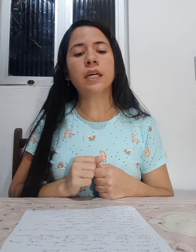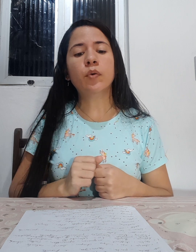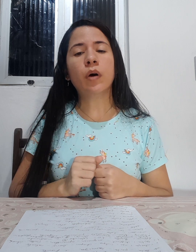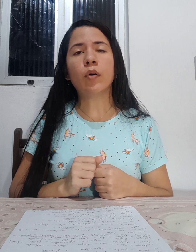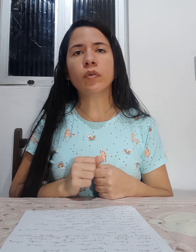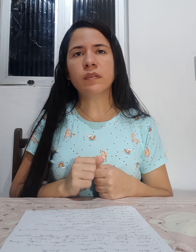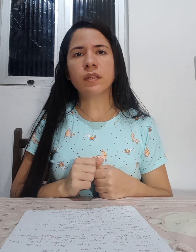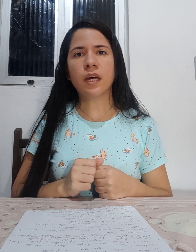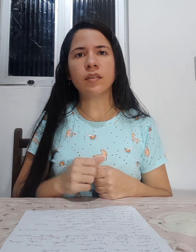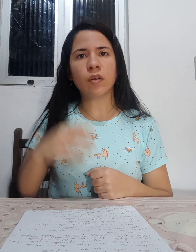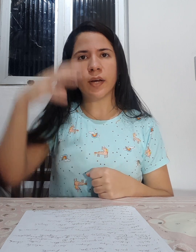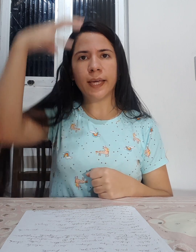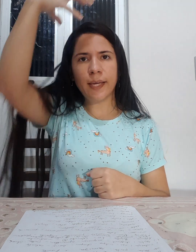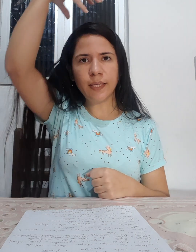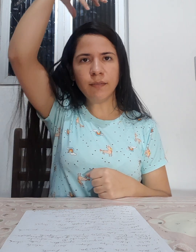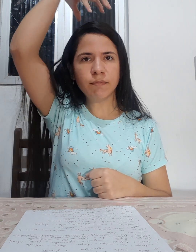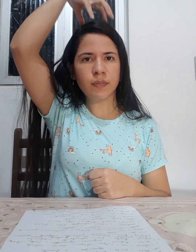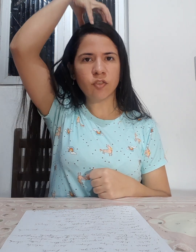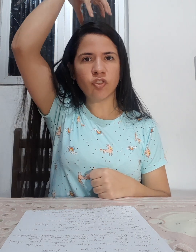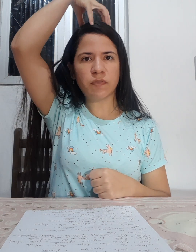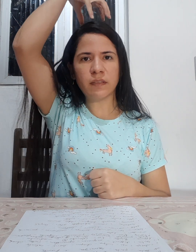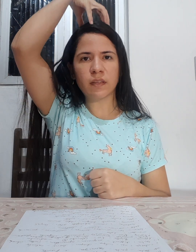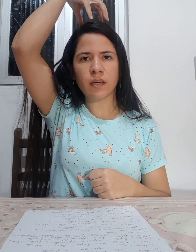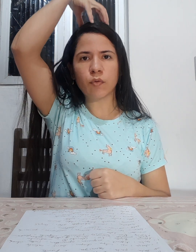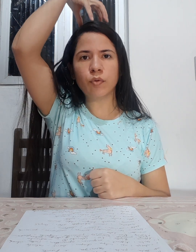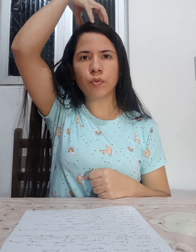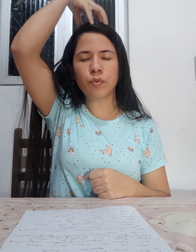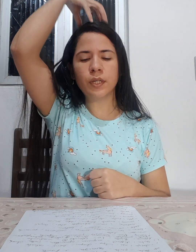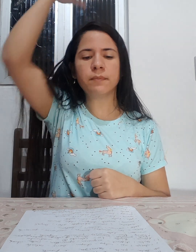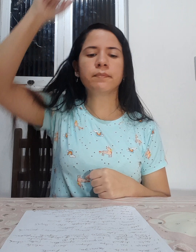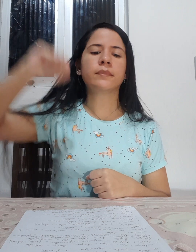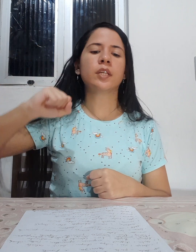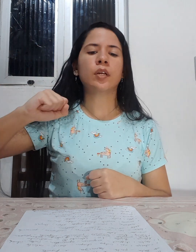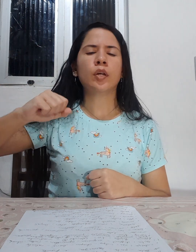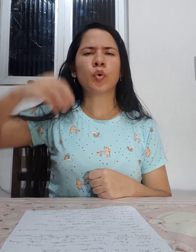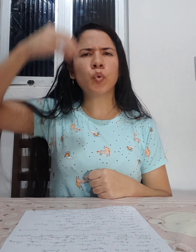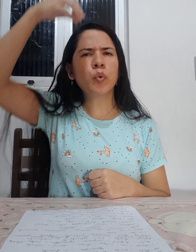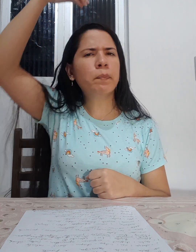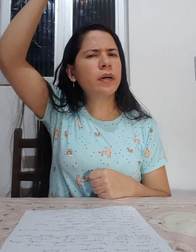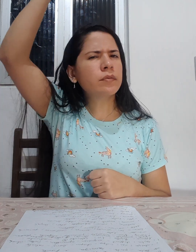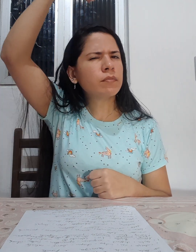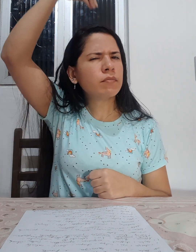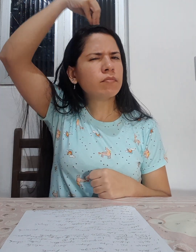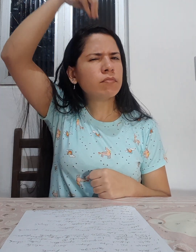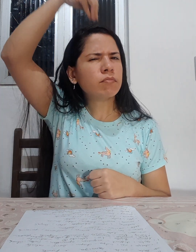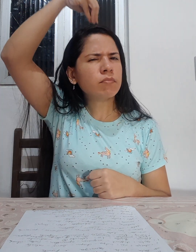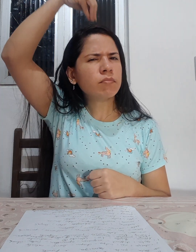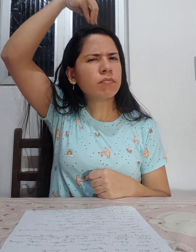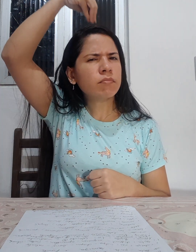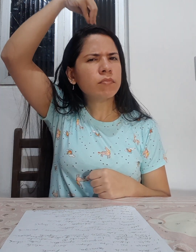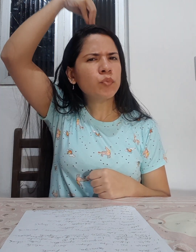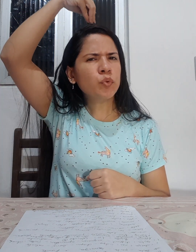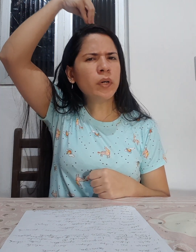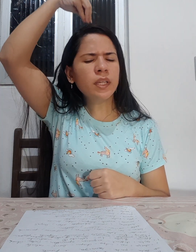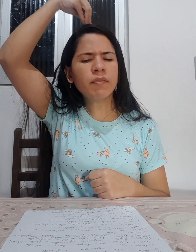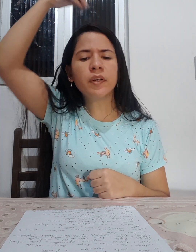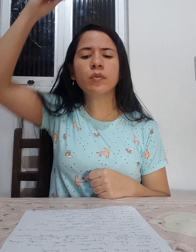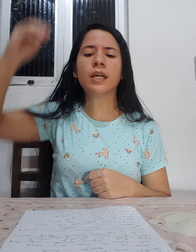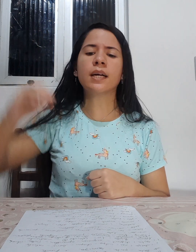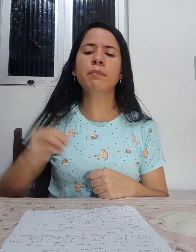Então, alguns sinais, ó, rei, a gente faz aqui a coroa, culpa, Tudo aqui é feito na